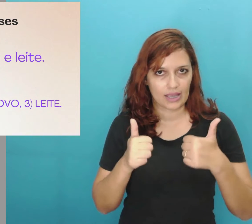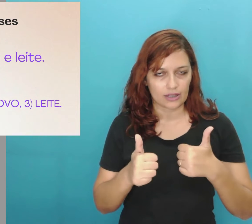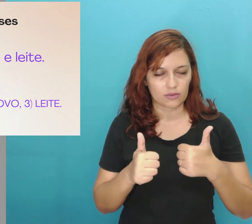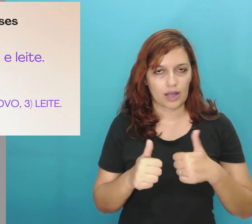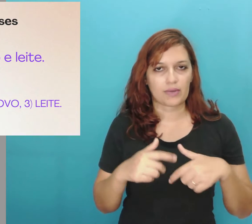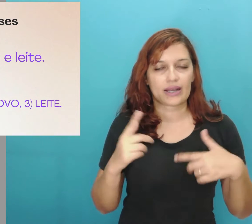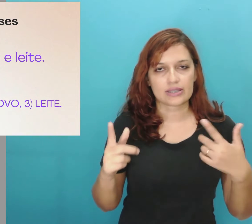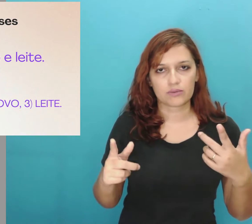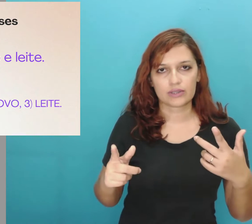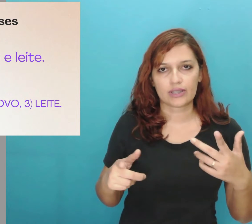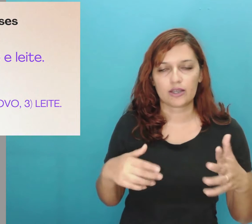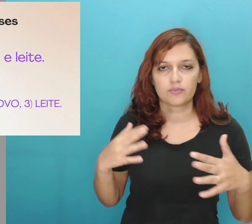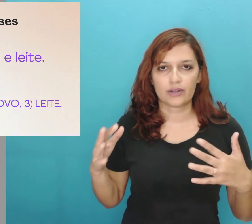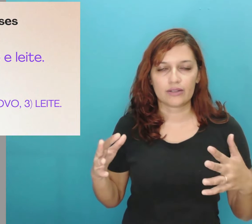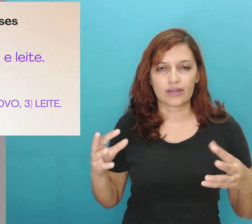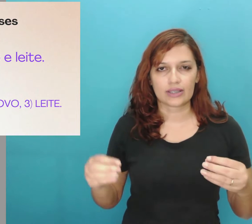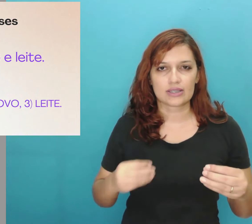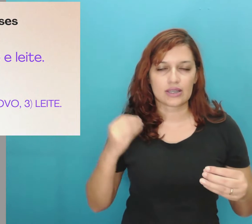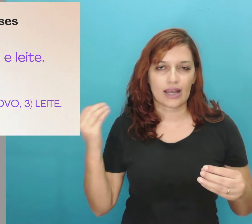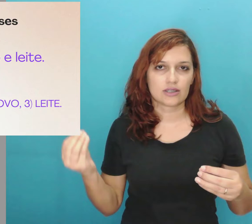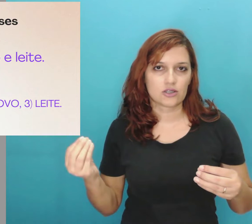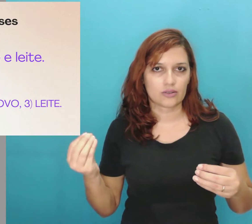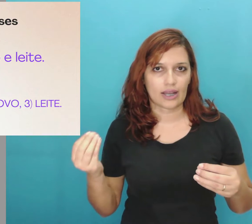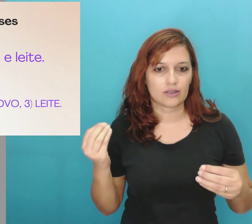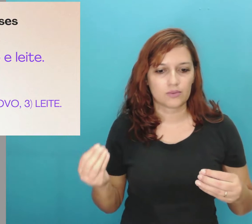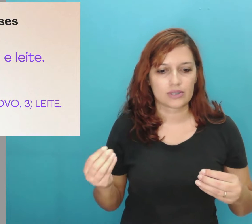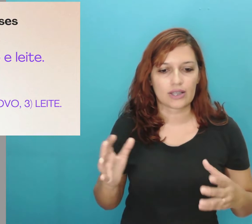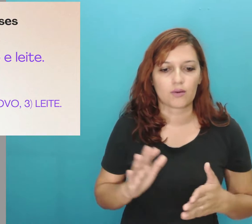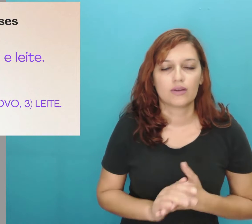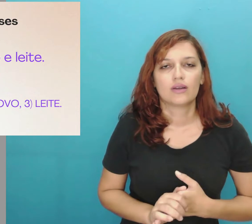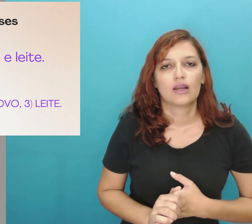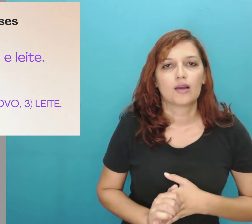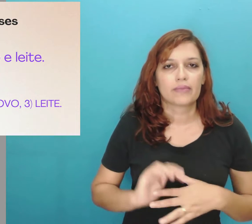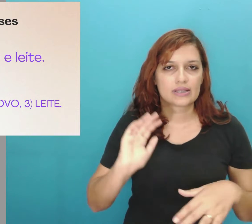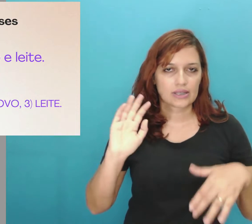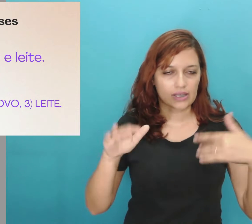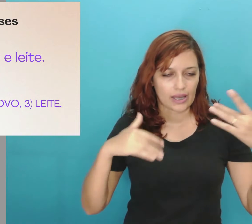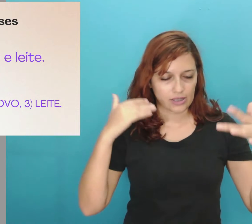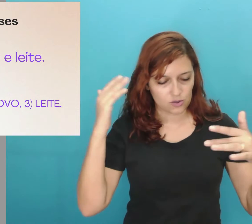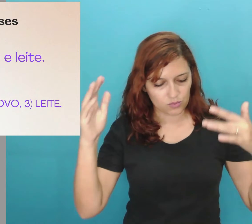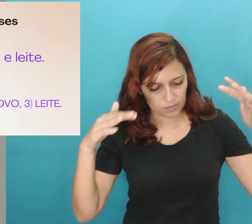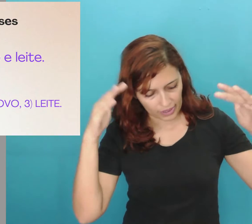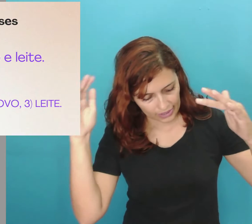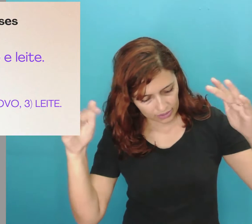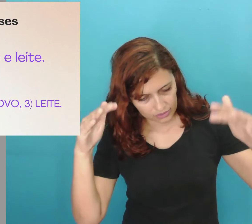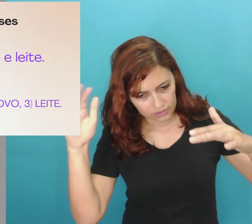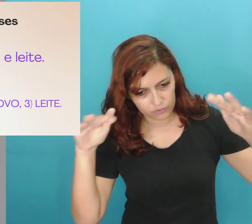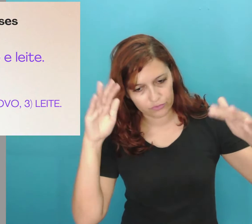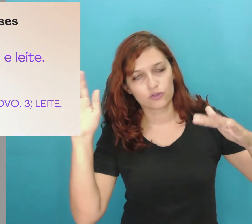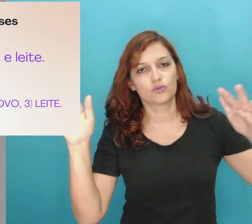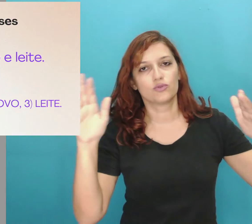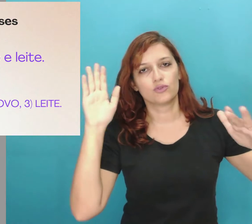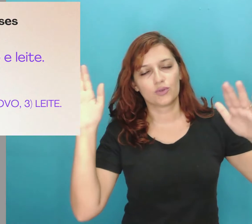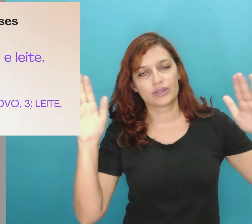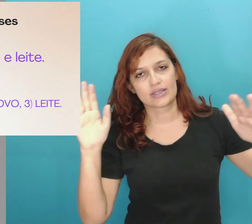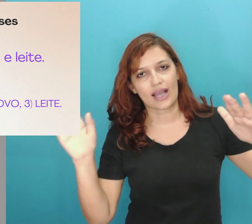Certo? A marcação de tempo, ele vai ter que ser adicionado um sinal. Mas isso é assunto para futuro, outras